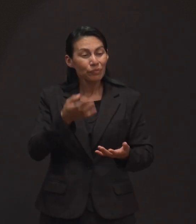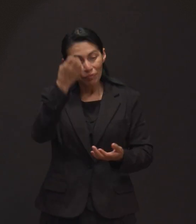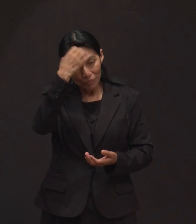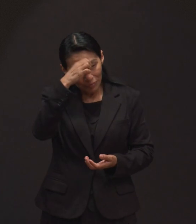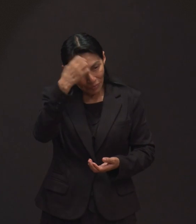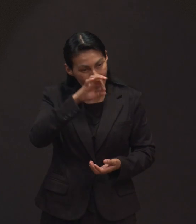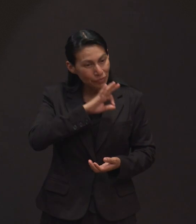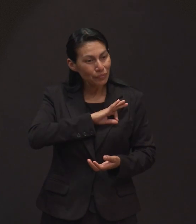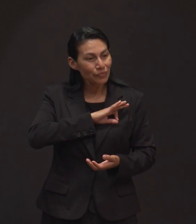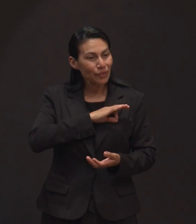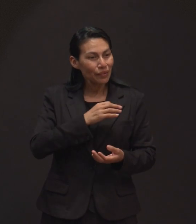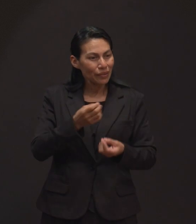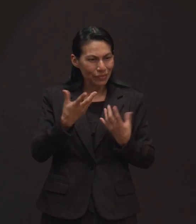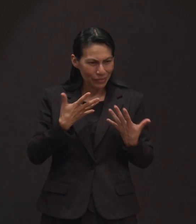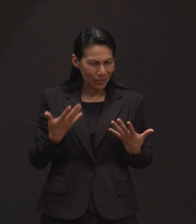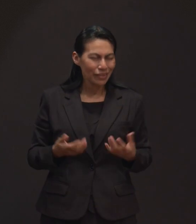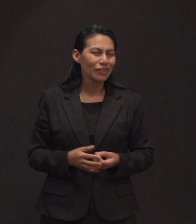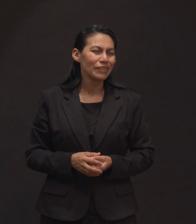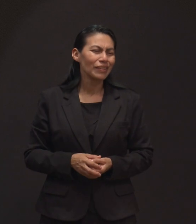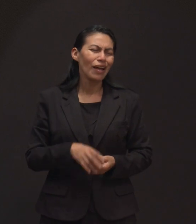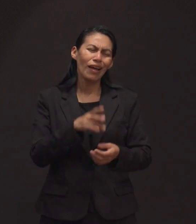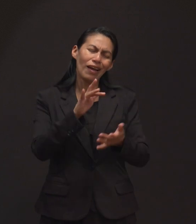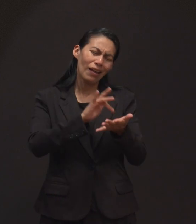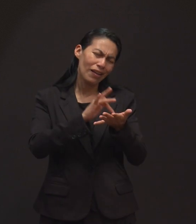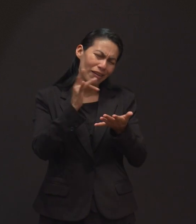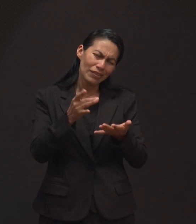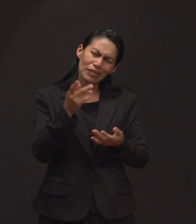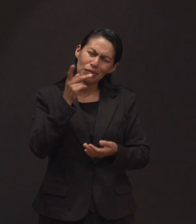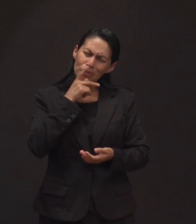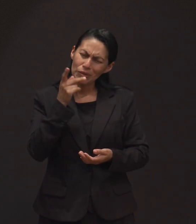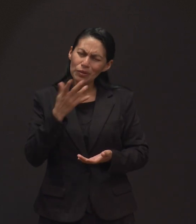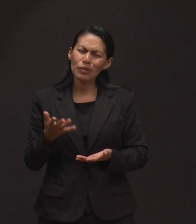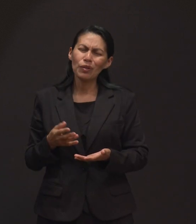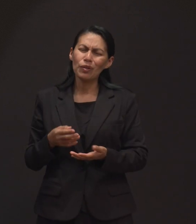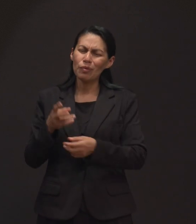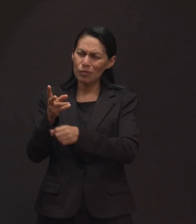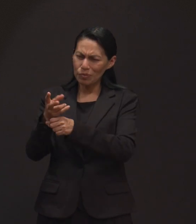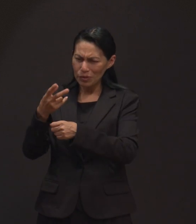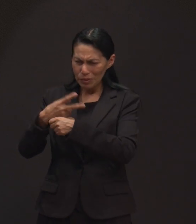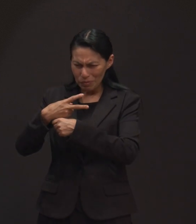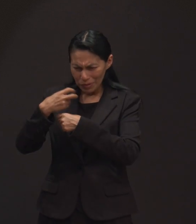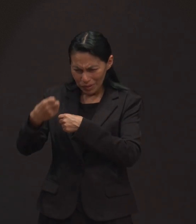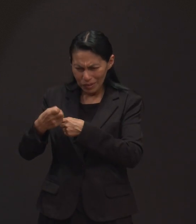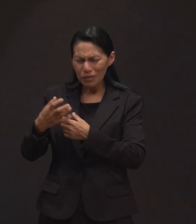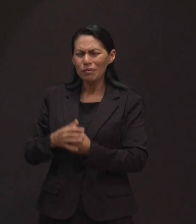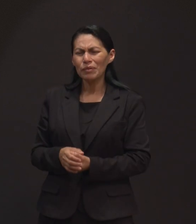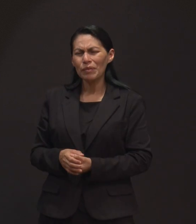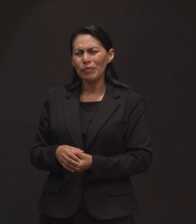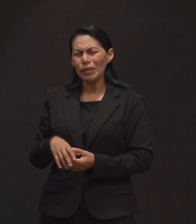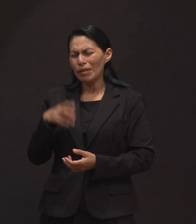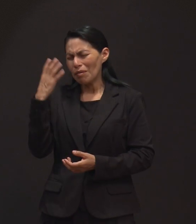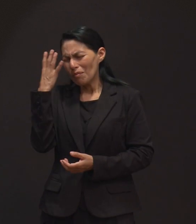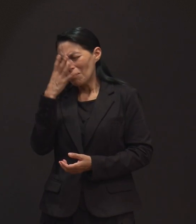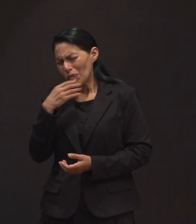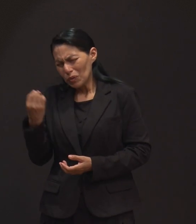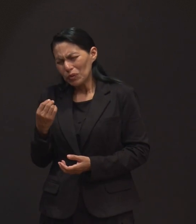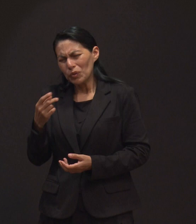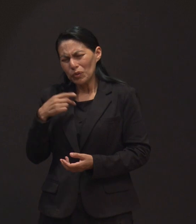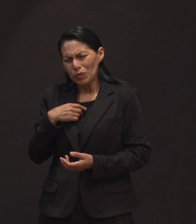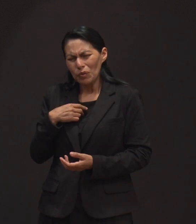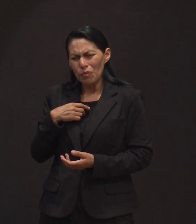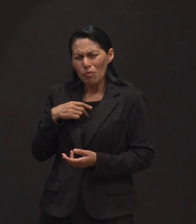oración. Gracias por la invitación, pastor. Es una bendición poder compartir lo que Dios ha hecho en mi